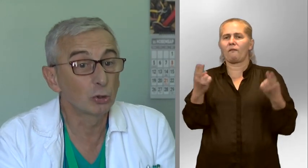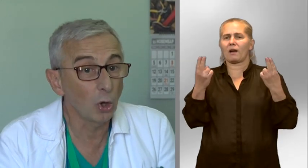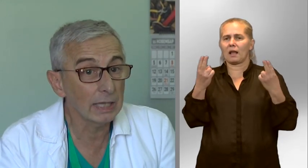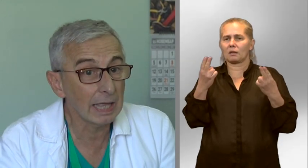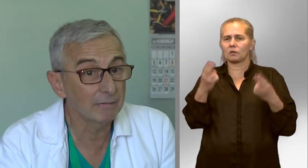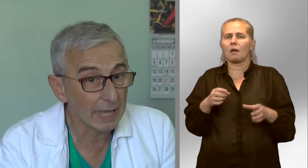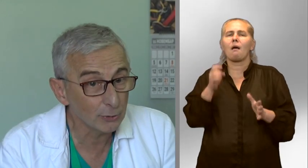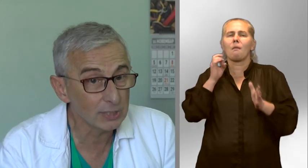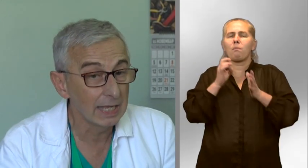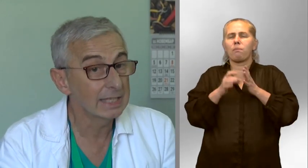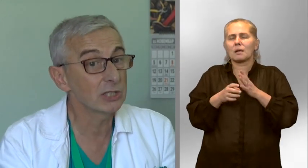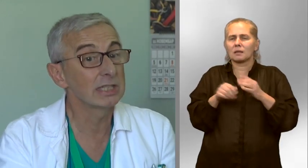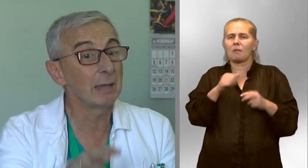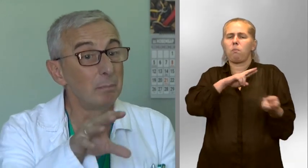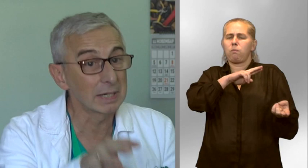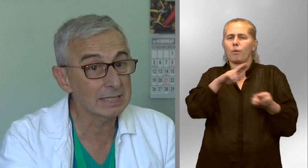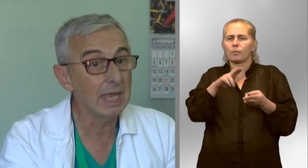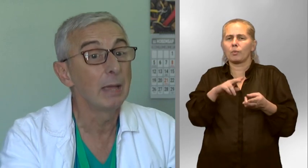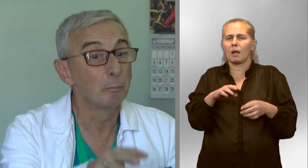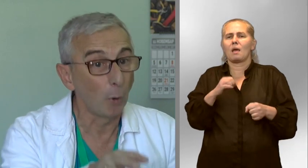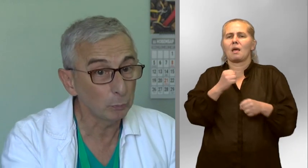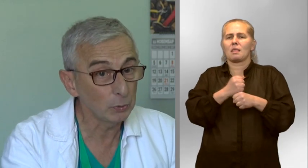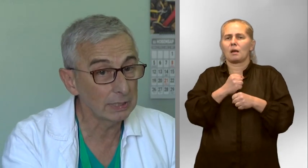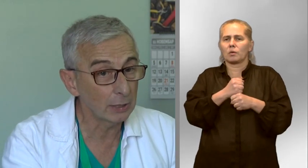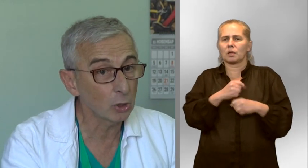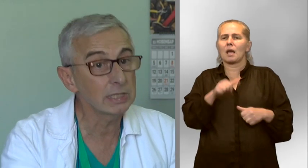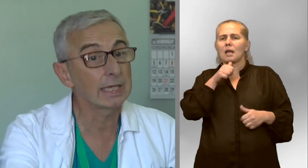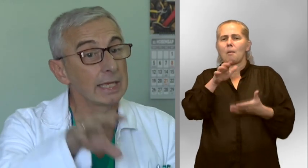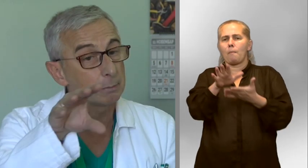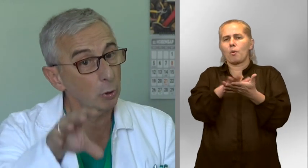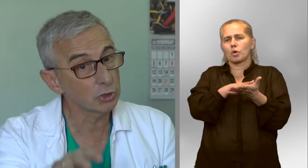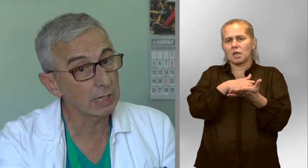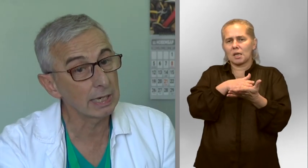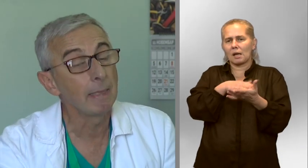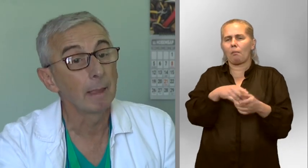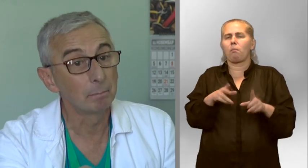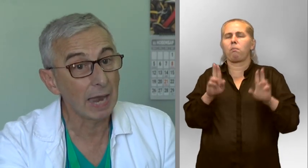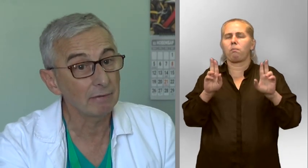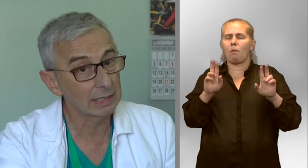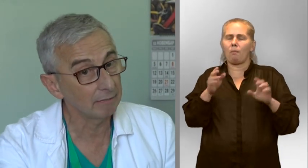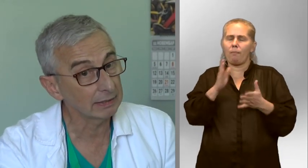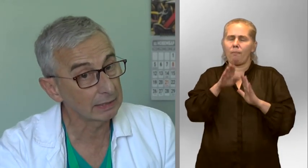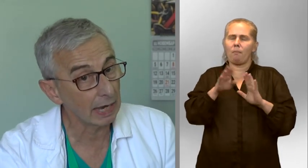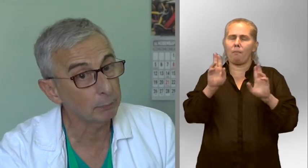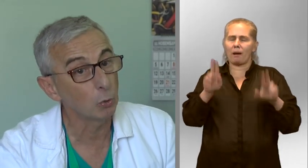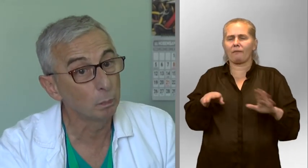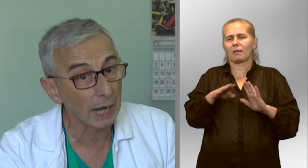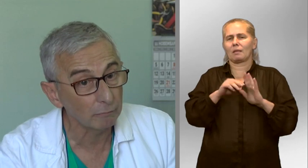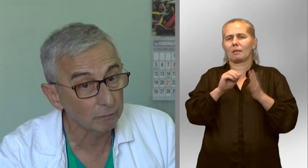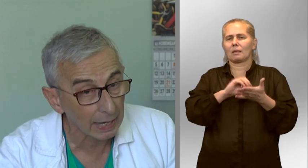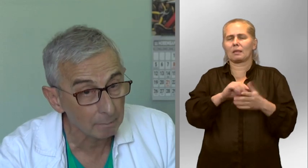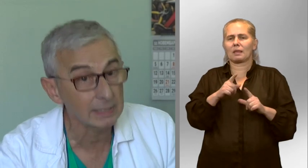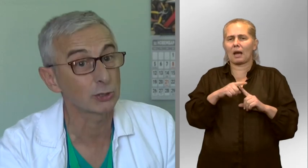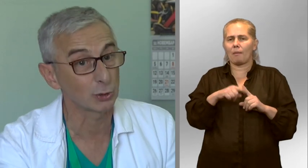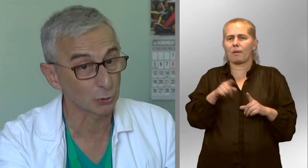i to je ta vrednost, znači, te brze, potpune dijagnostike za počinjanje prave adekvatne terapije u